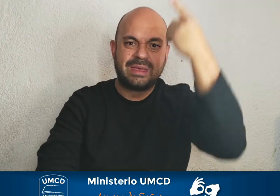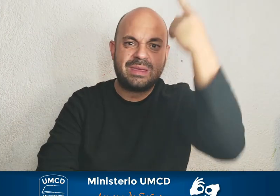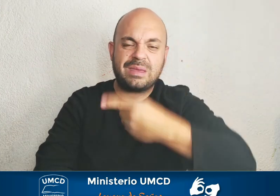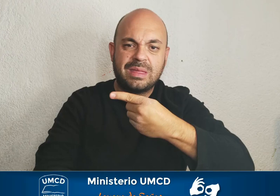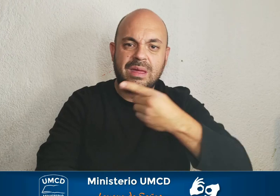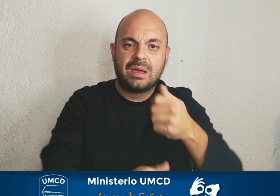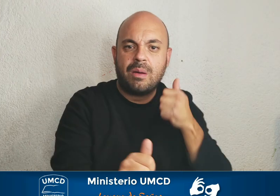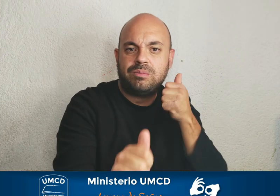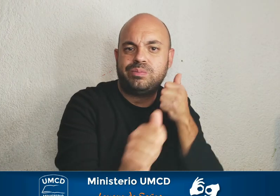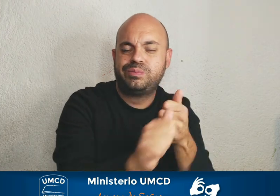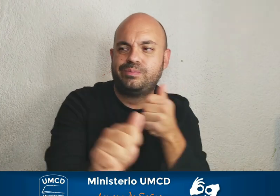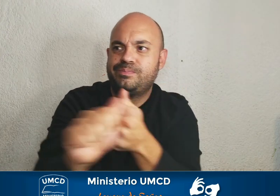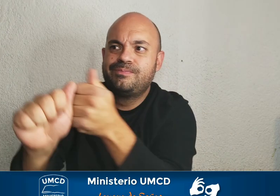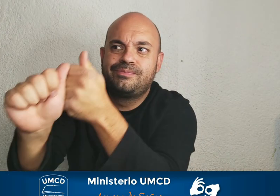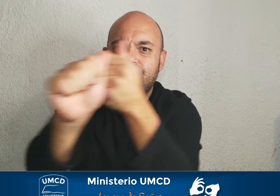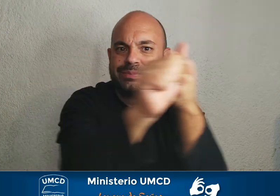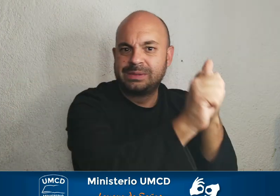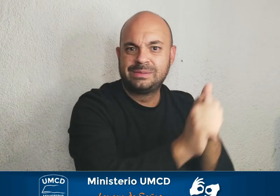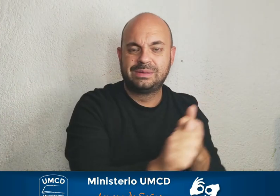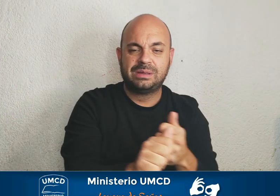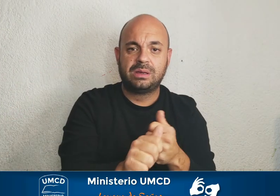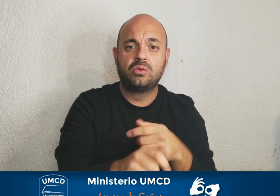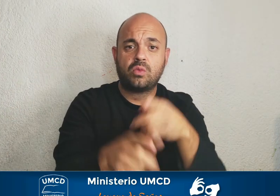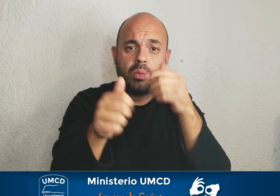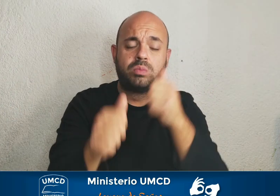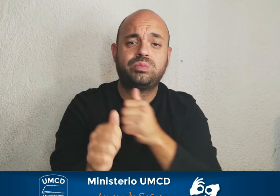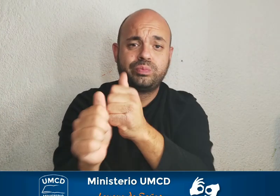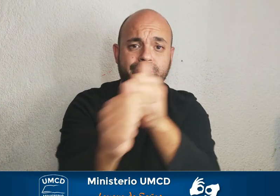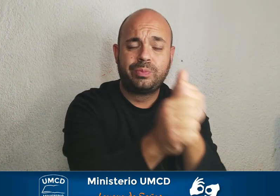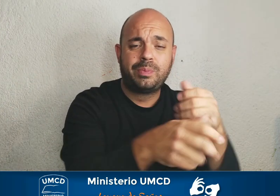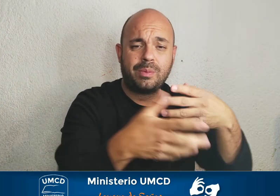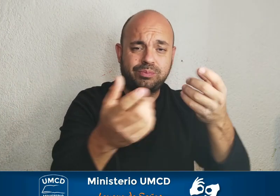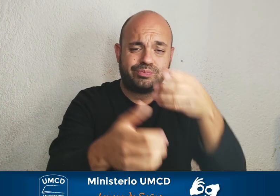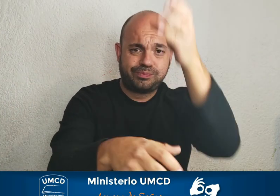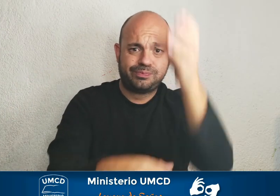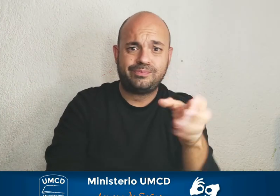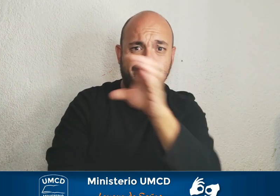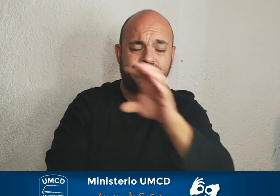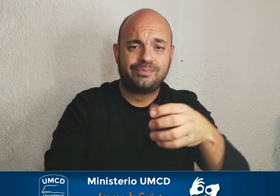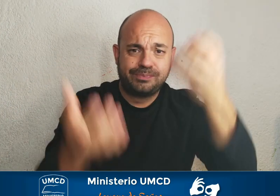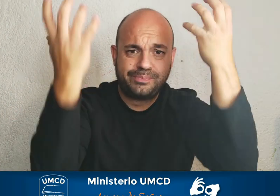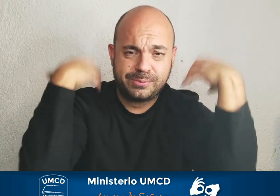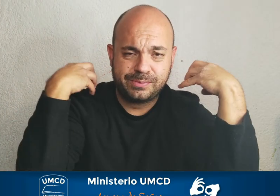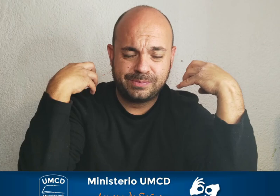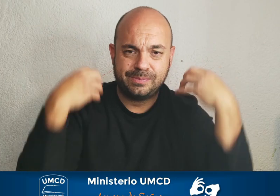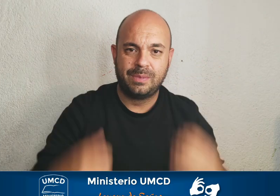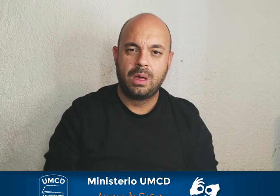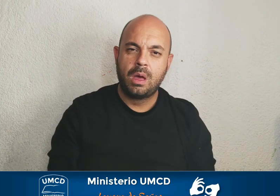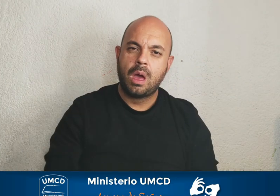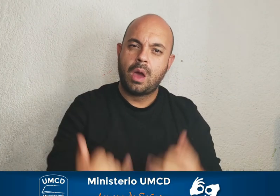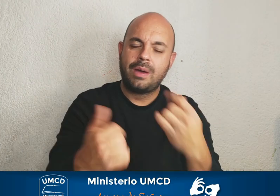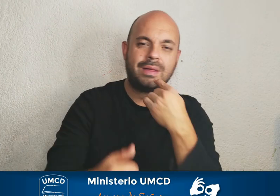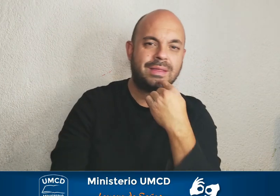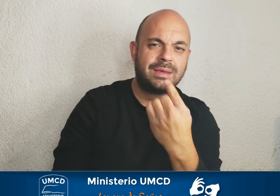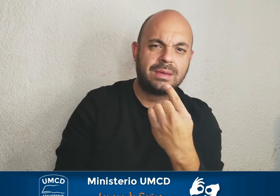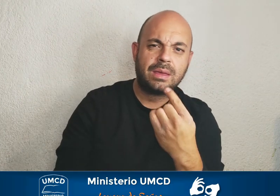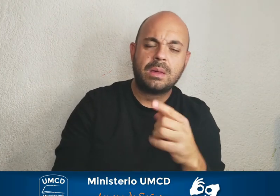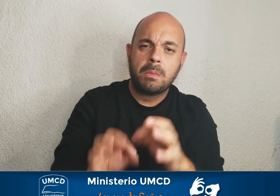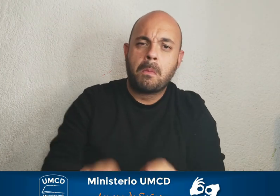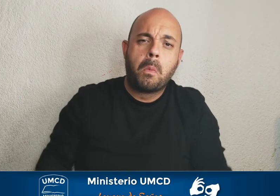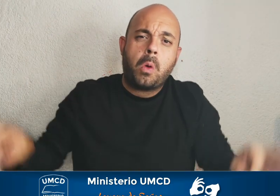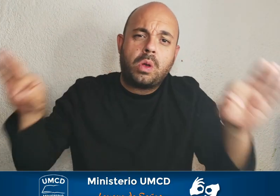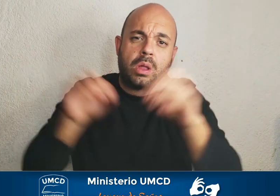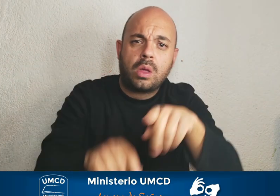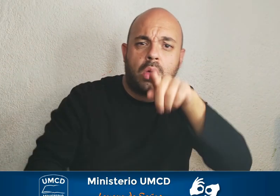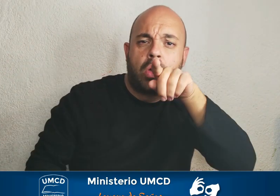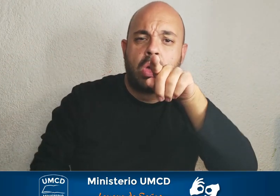la decisión de seguirme tomando su cruz. Ahora, usa una frase muy importante. Le dice, niéguese